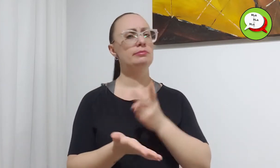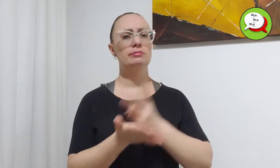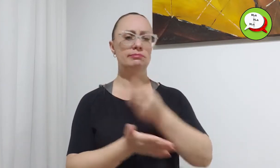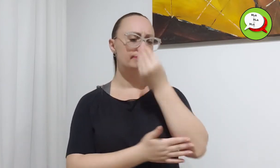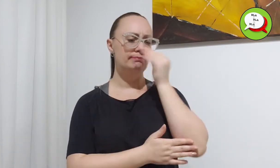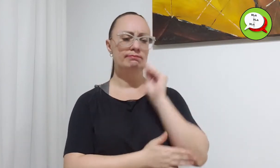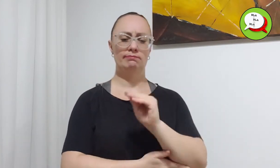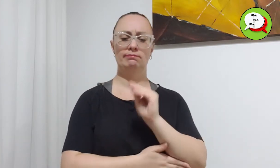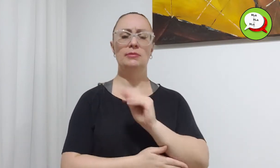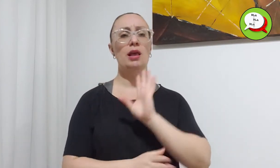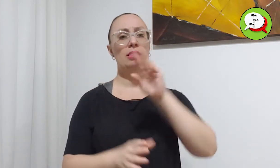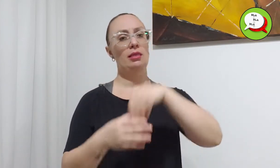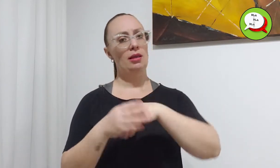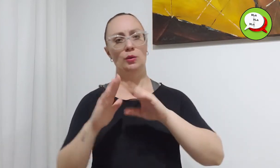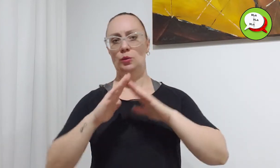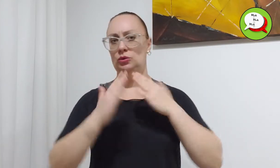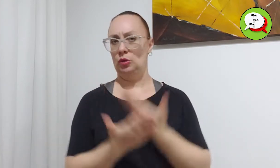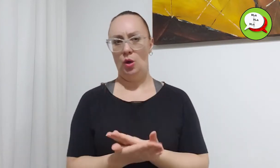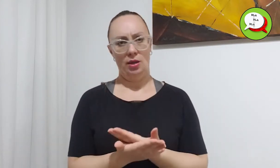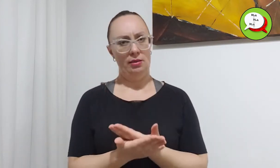espaços institucionais.